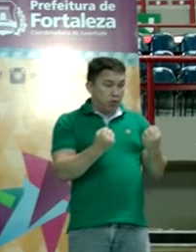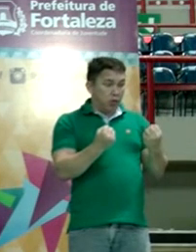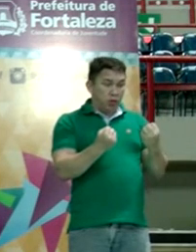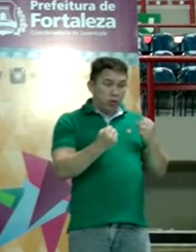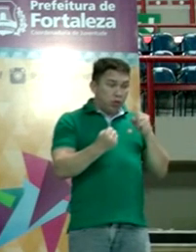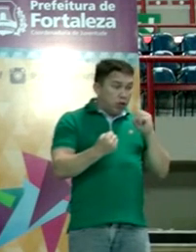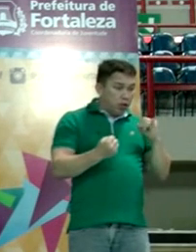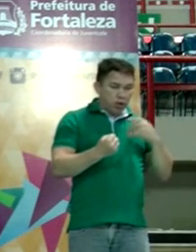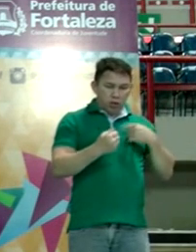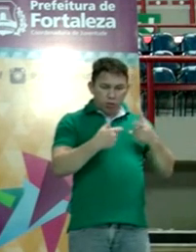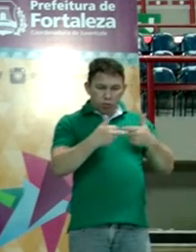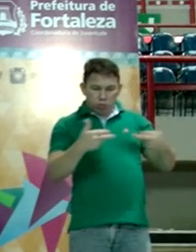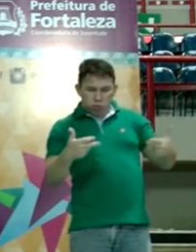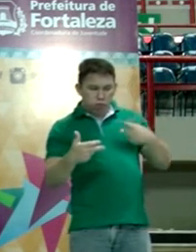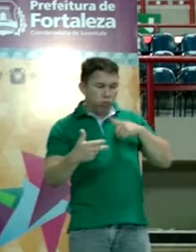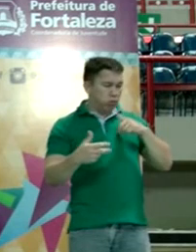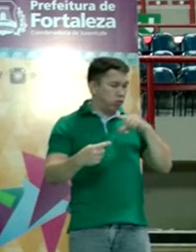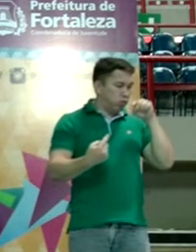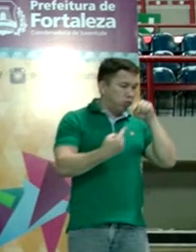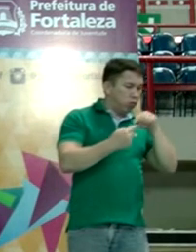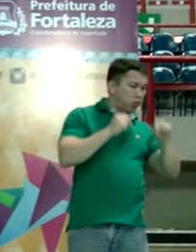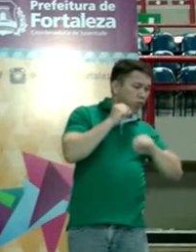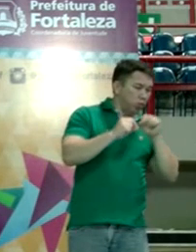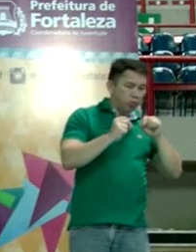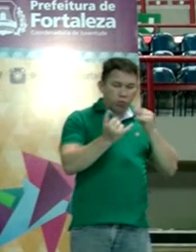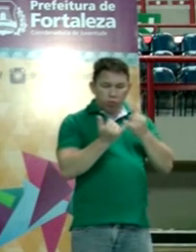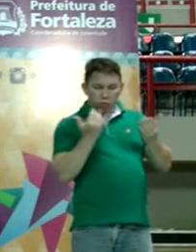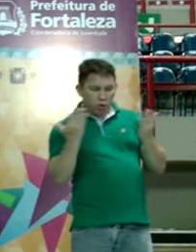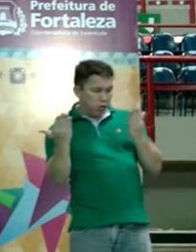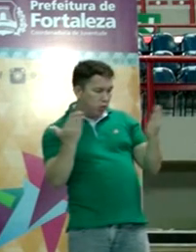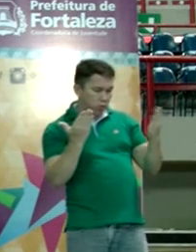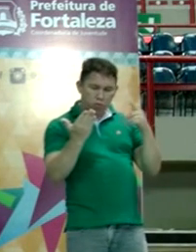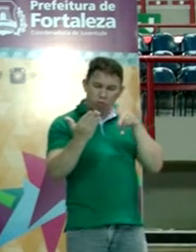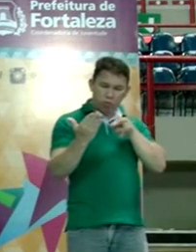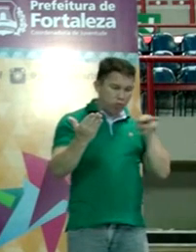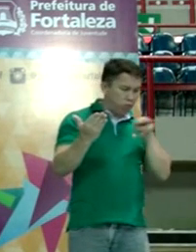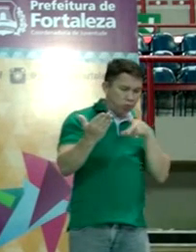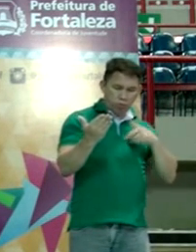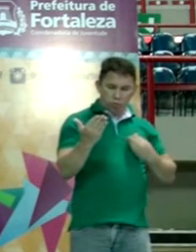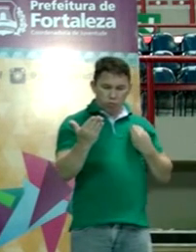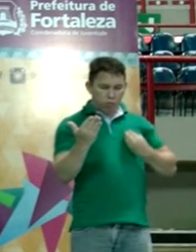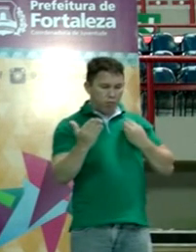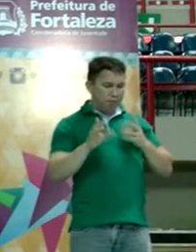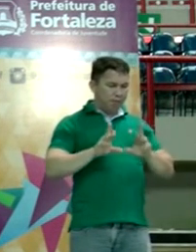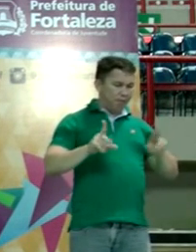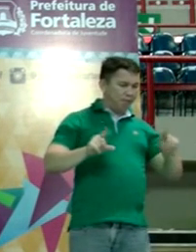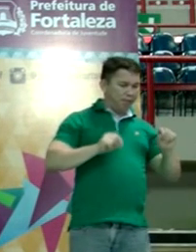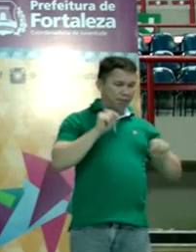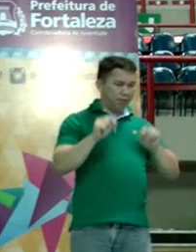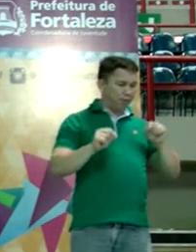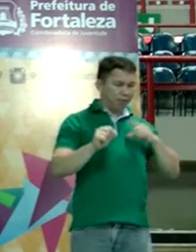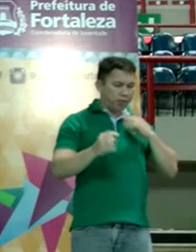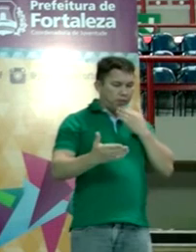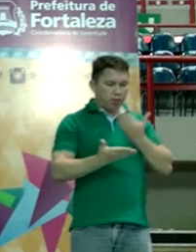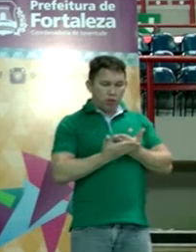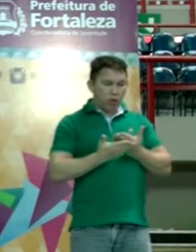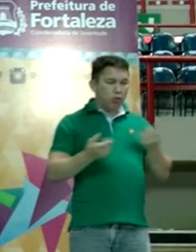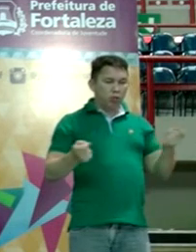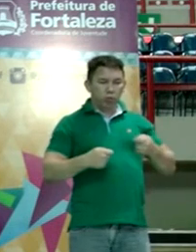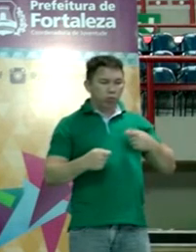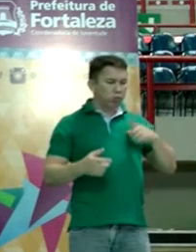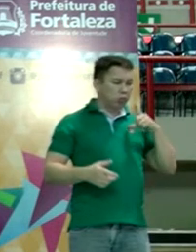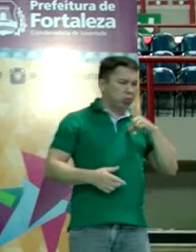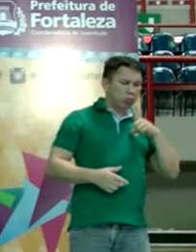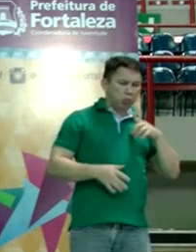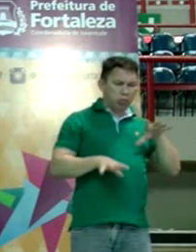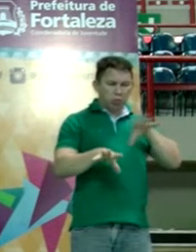produtos normalizados e irremediavelmente semelhantes entre si, exceto certas particularidades surpreendentes, não